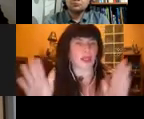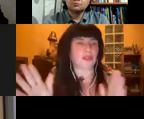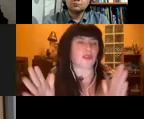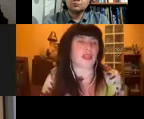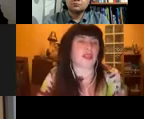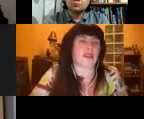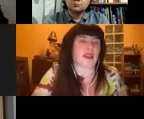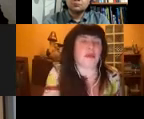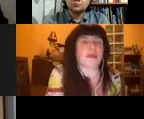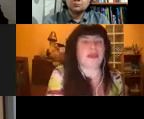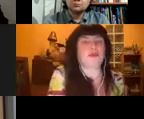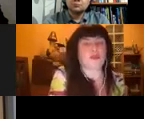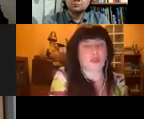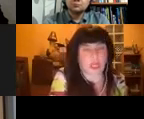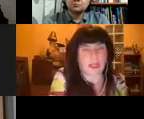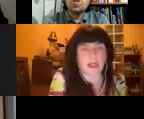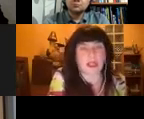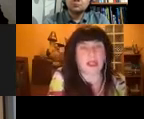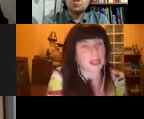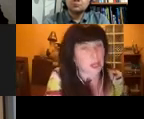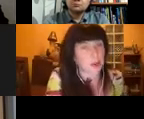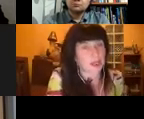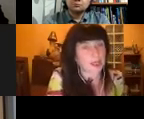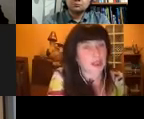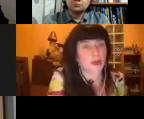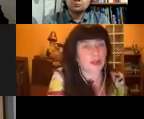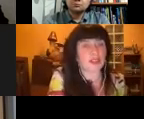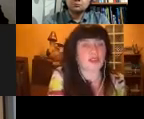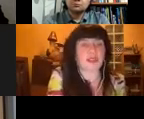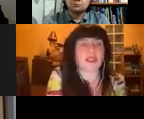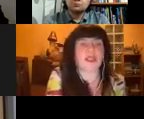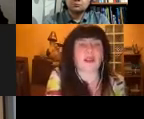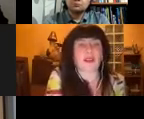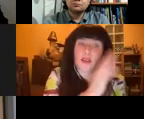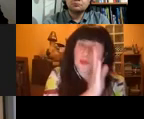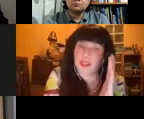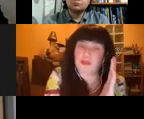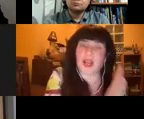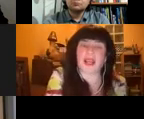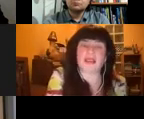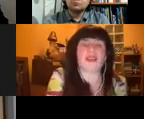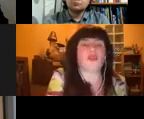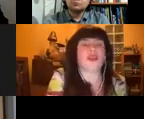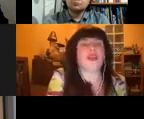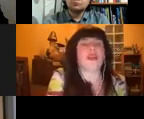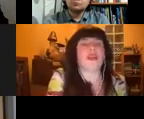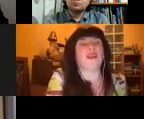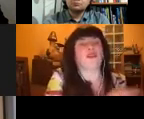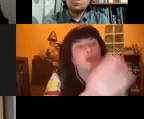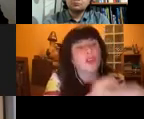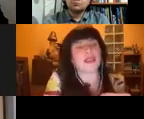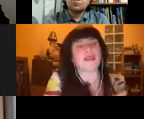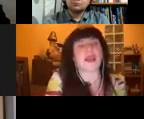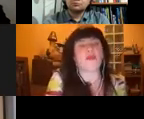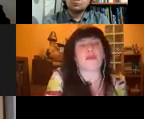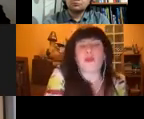hemos hecho en ambas metafunciones, desde la perspectiva del proceso, sí, de los que mostramos acá, ¿cierto? Que como